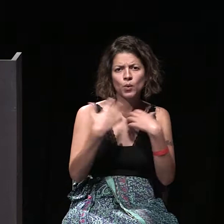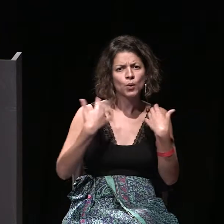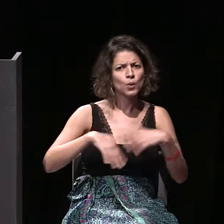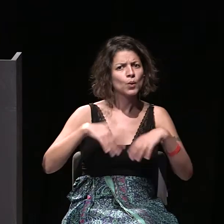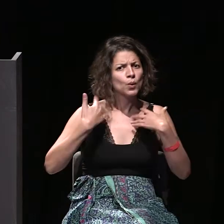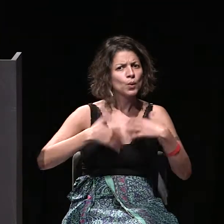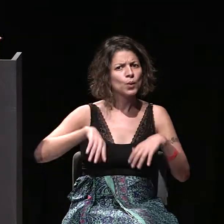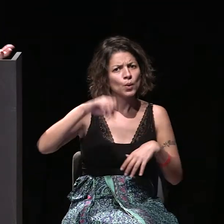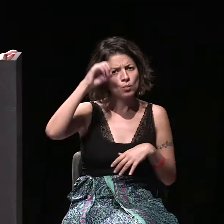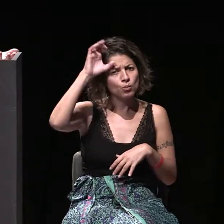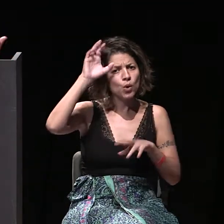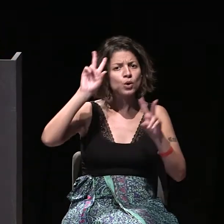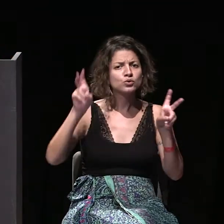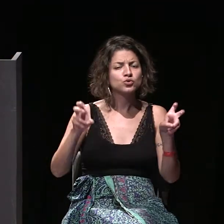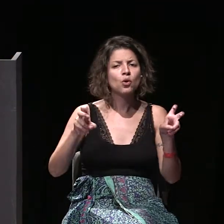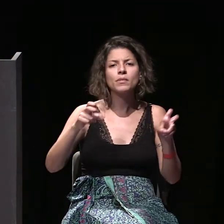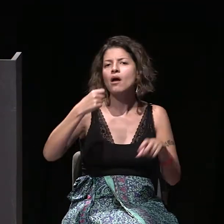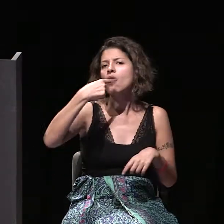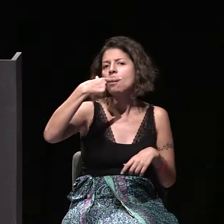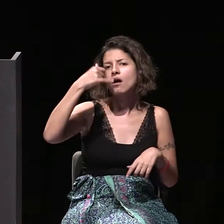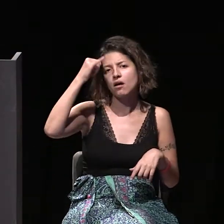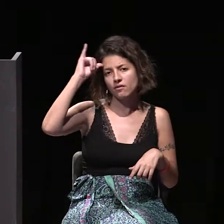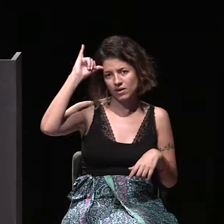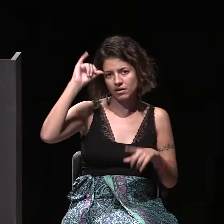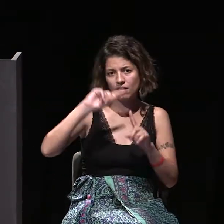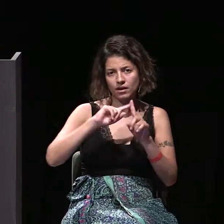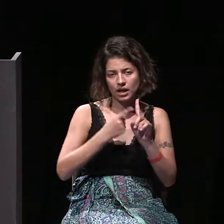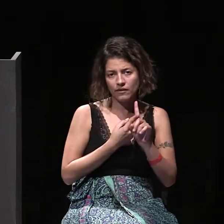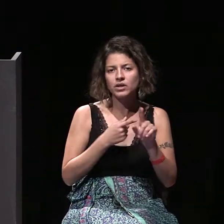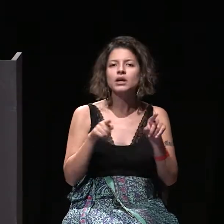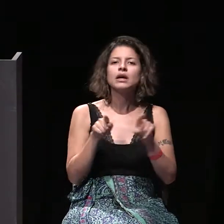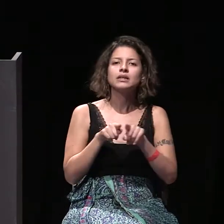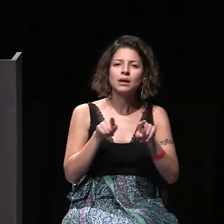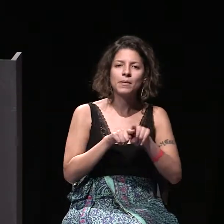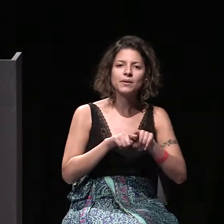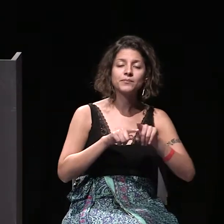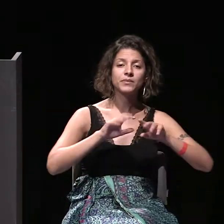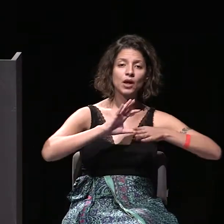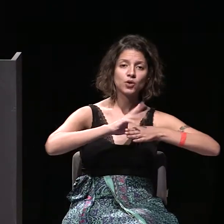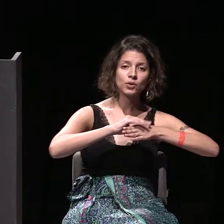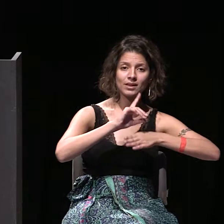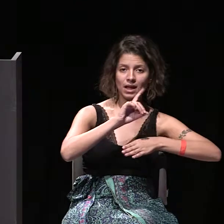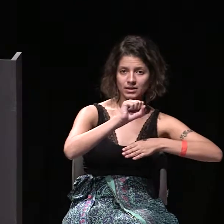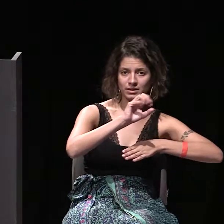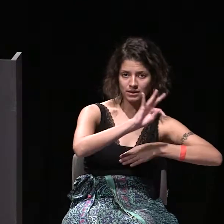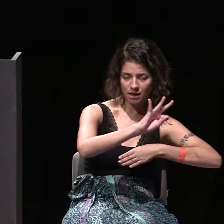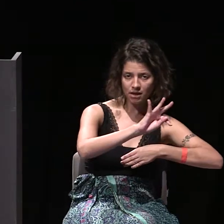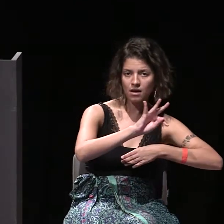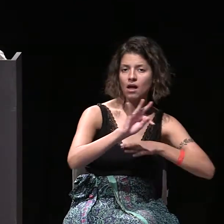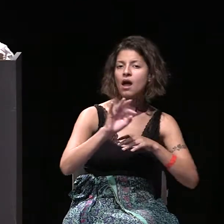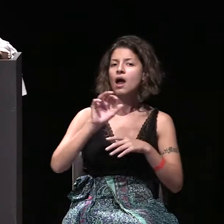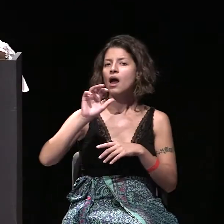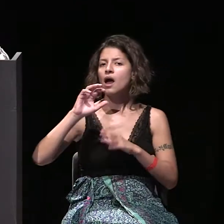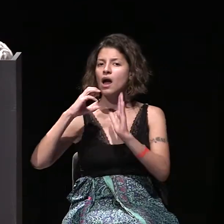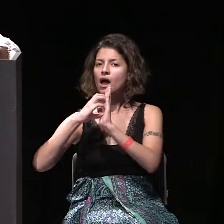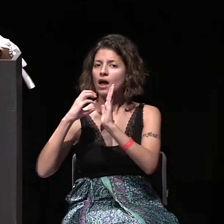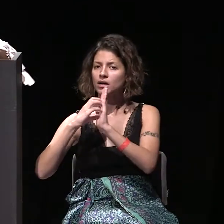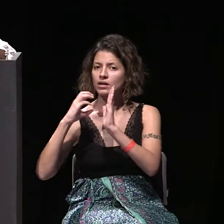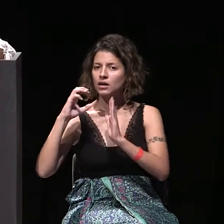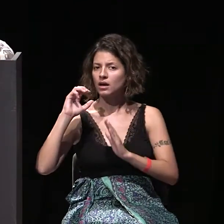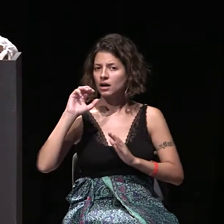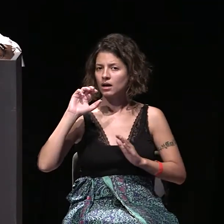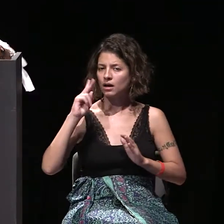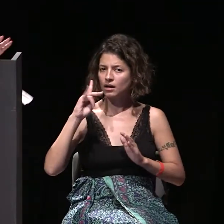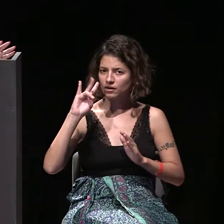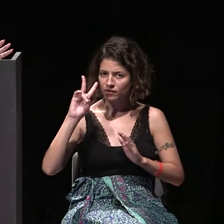altíssimo de anticoncepção e de infecções de transmissão sexual e AIDS, mas o comportamento era